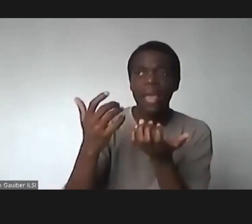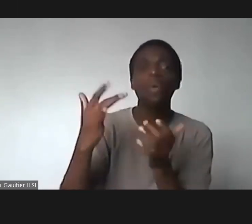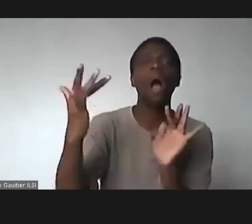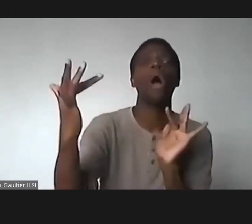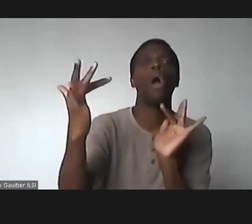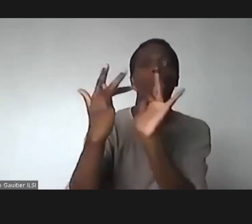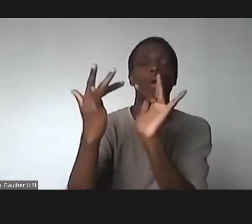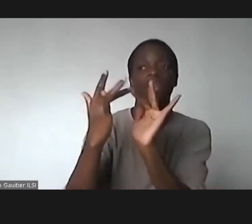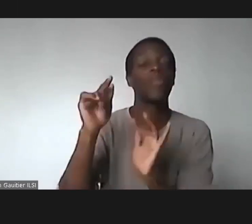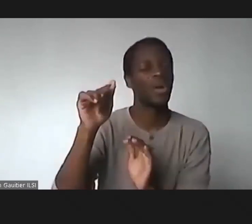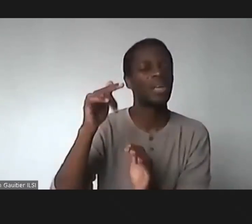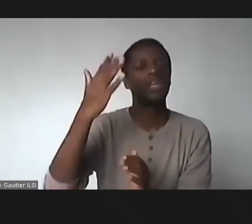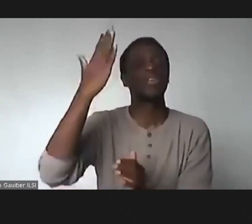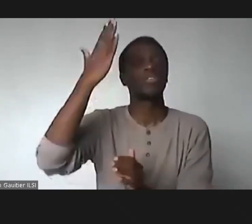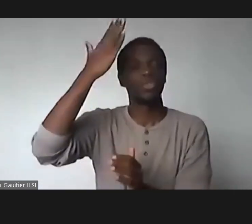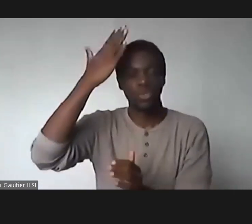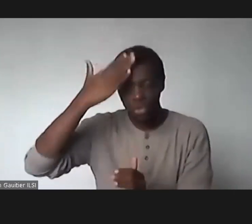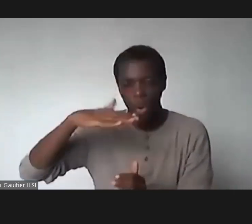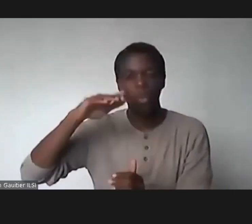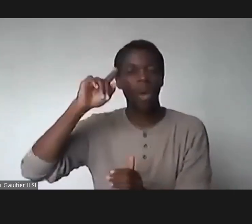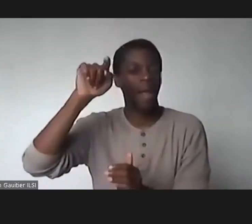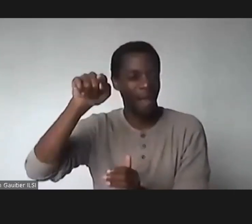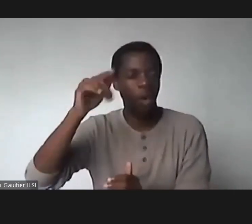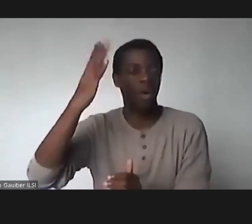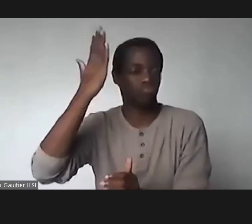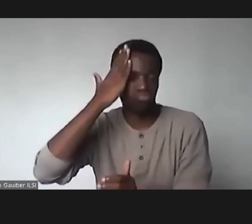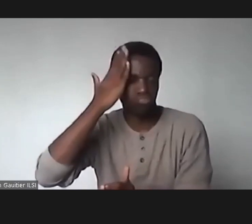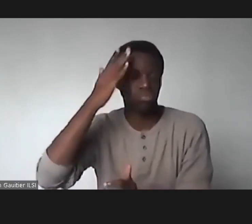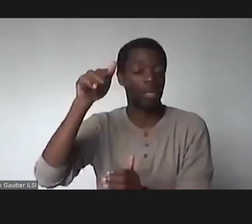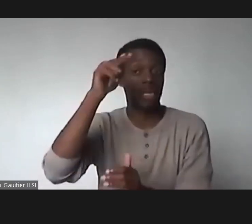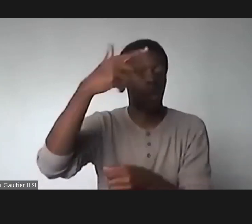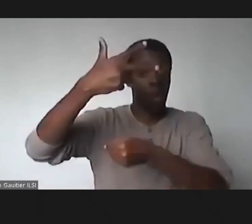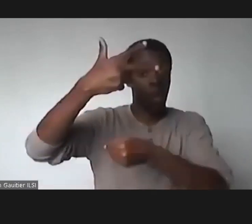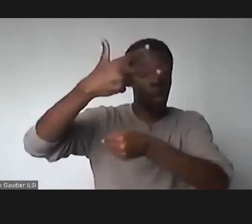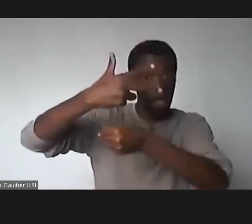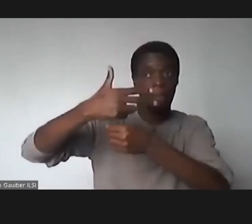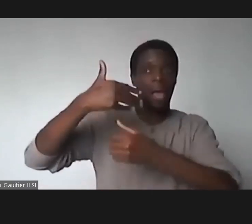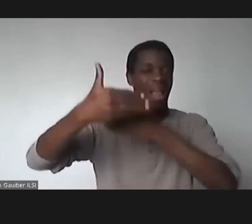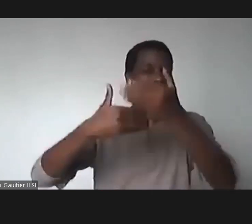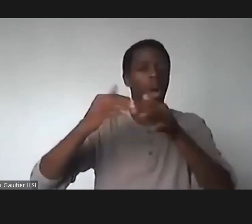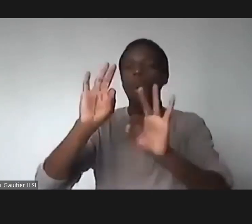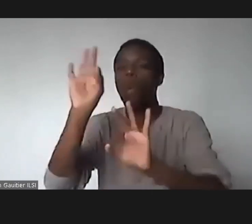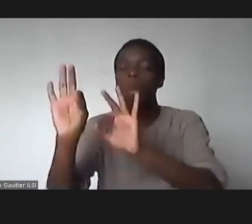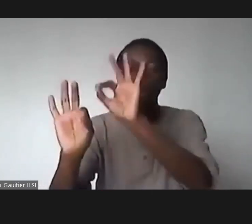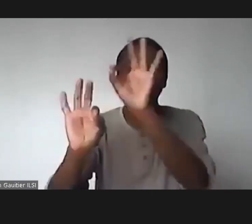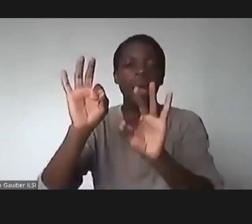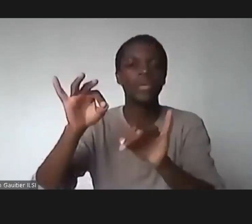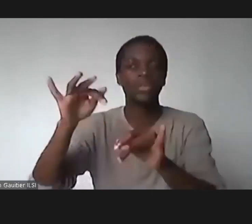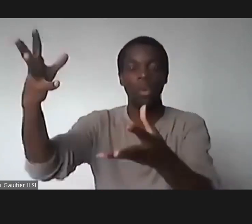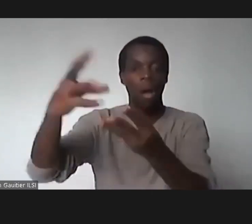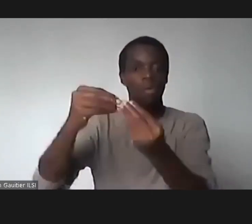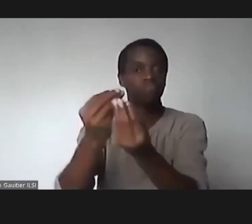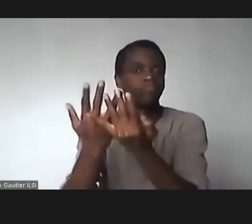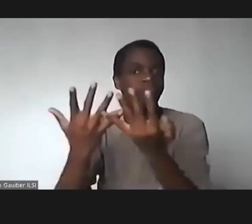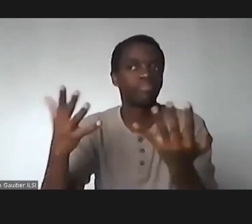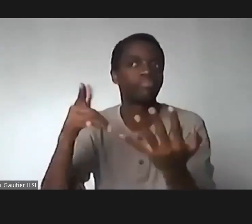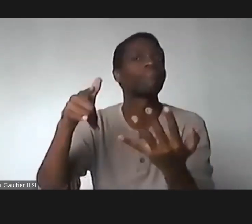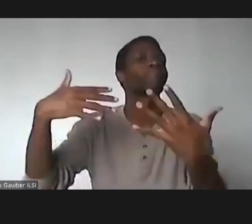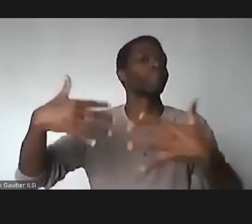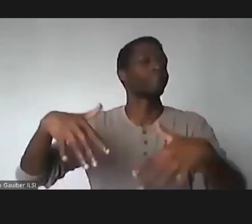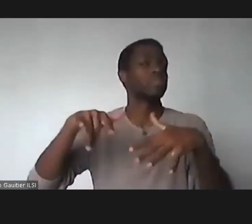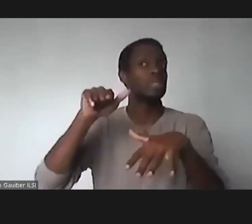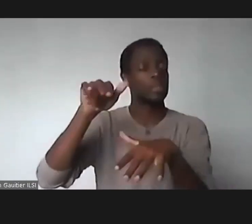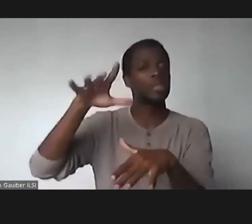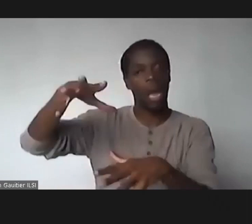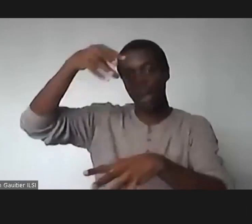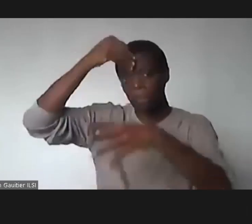y tienen, digamos, mucho que nos pueden facilitar para aprender y preguntarle a